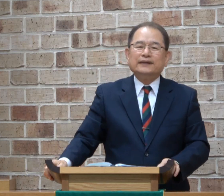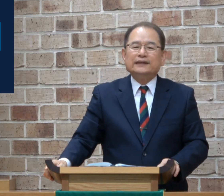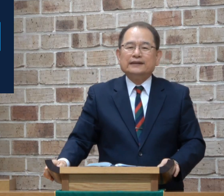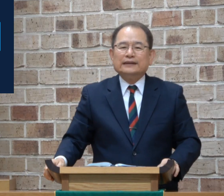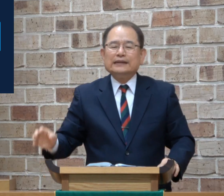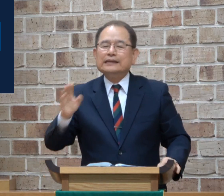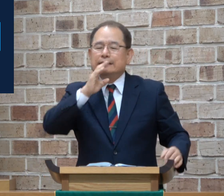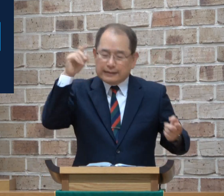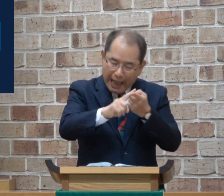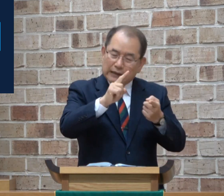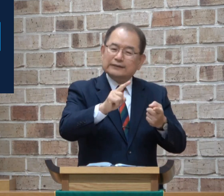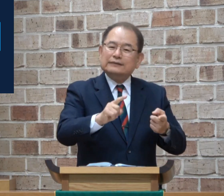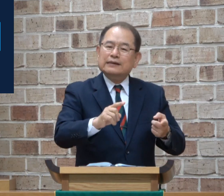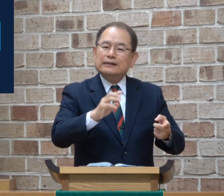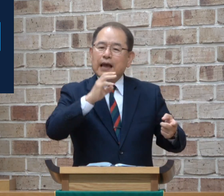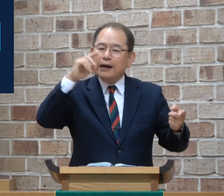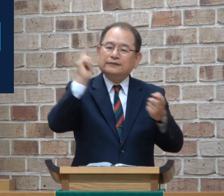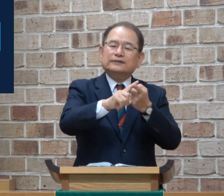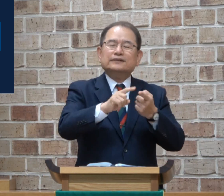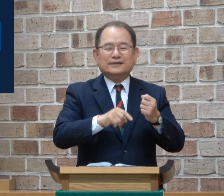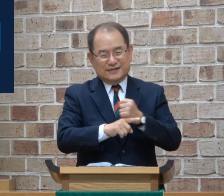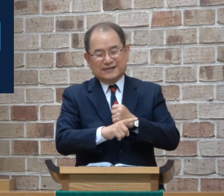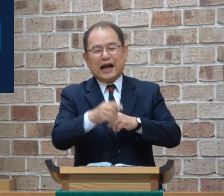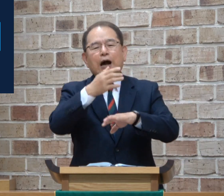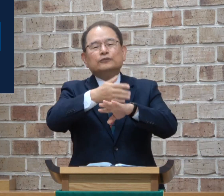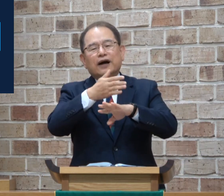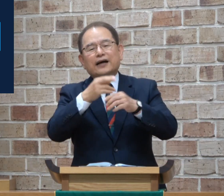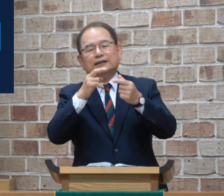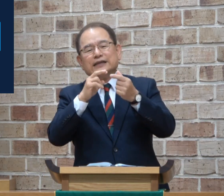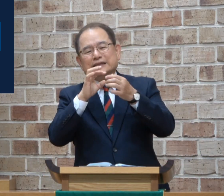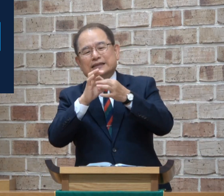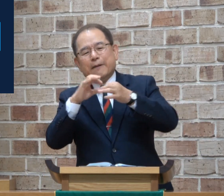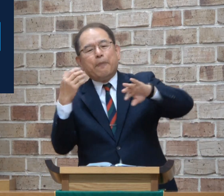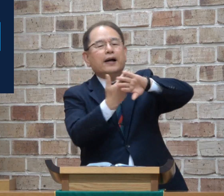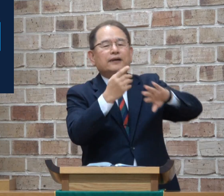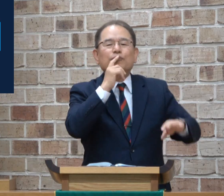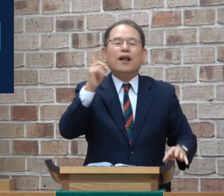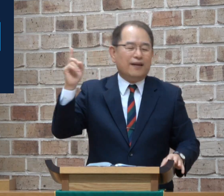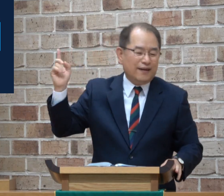당연이란 단어입니다. 감사의 반대말은 당연입니다. 당연한 거 아니야?